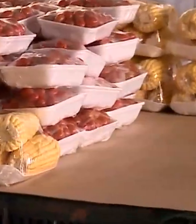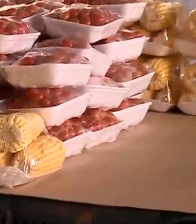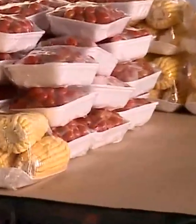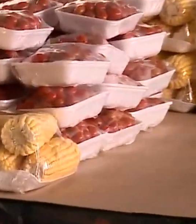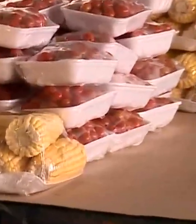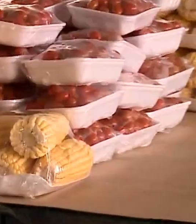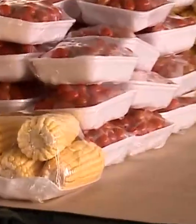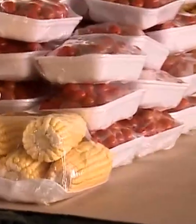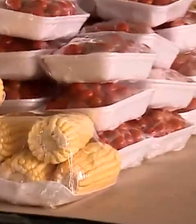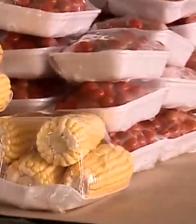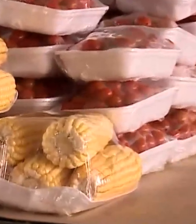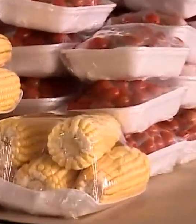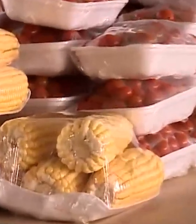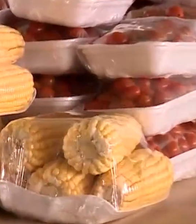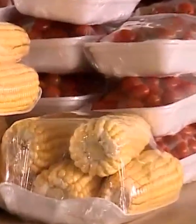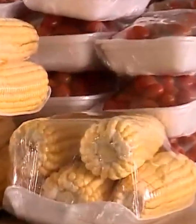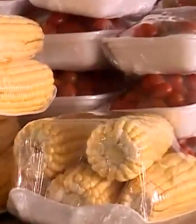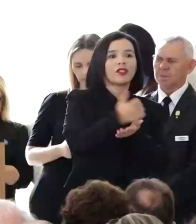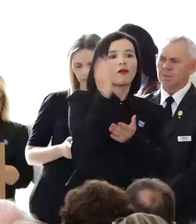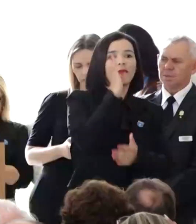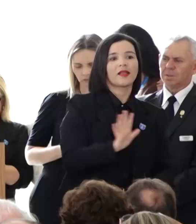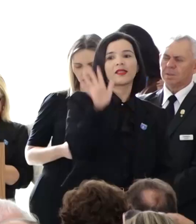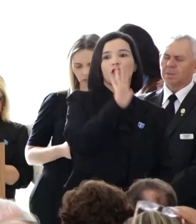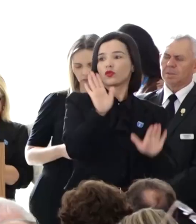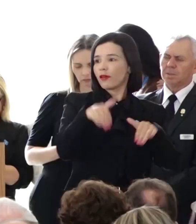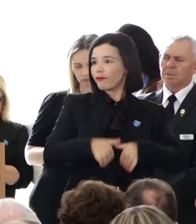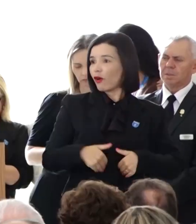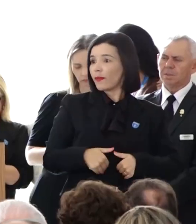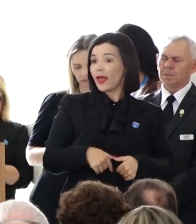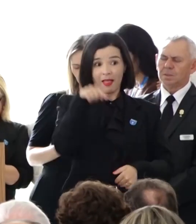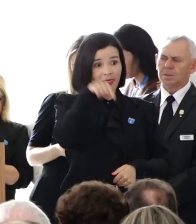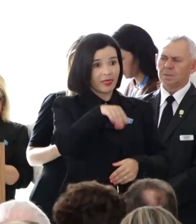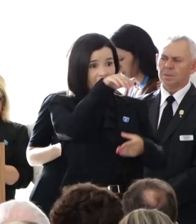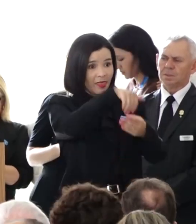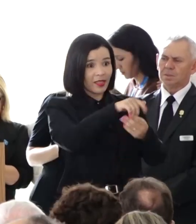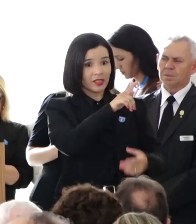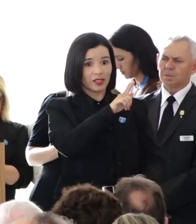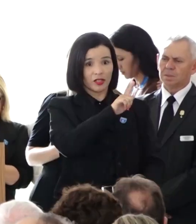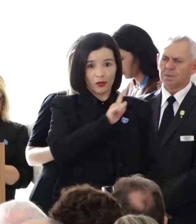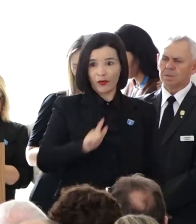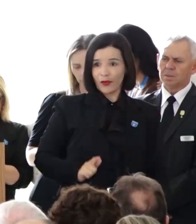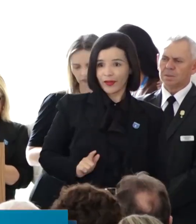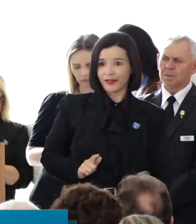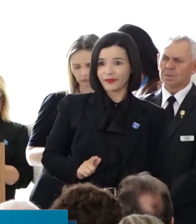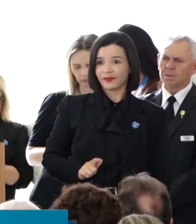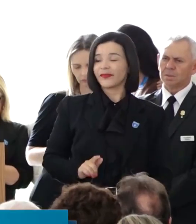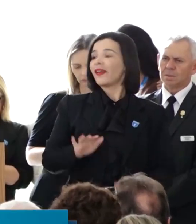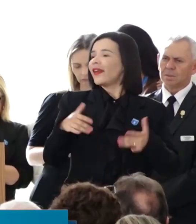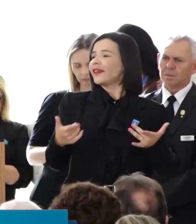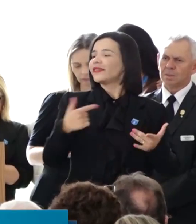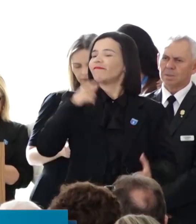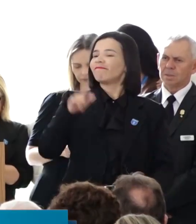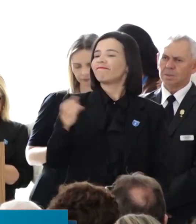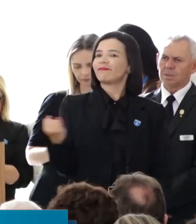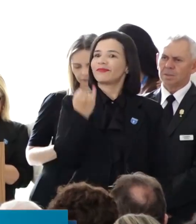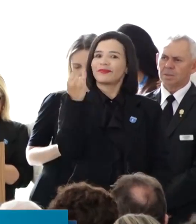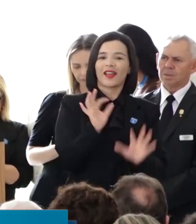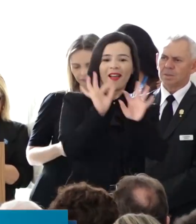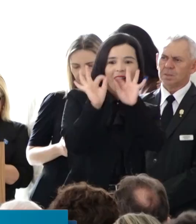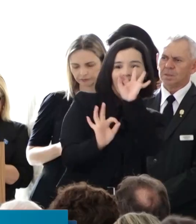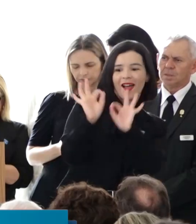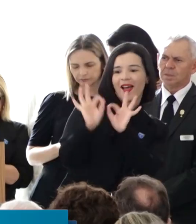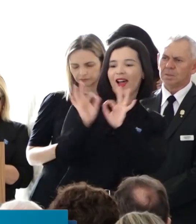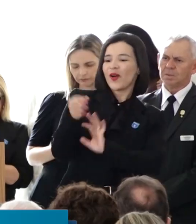estados da região Nordeste e em São Paulo. Hoje aqui, importantes entregas. Destaco aqui o plano que